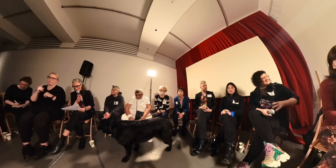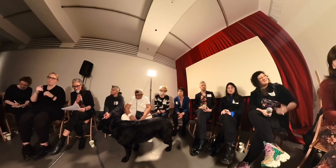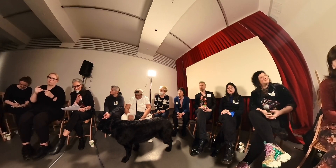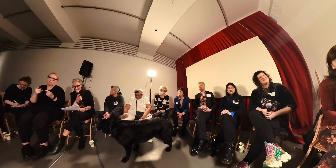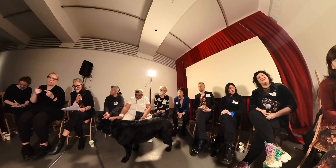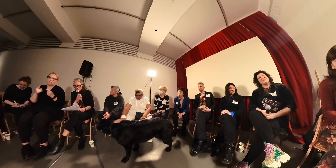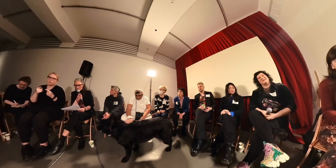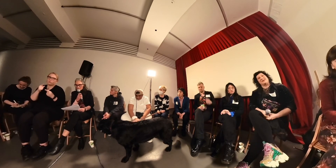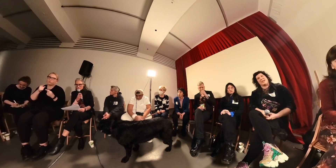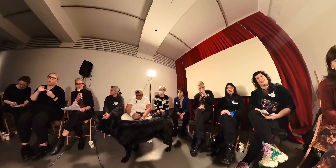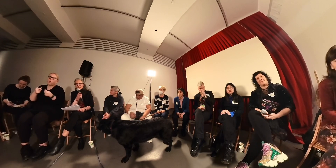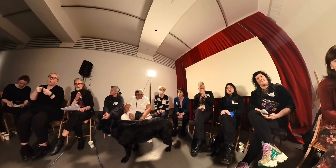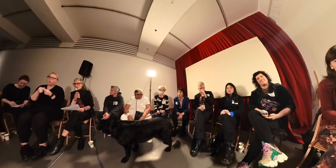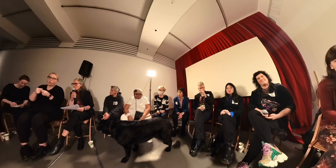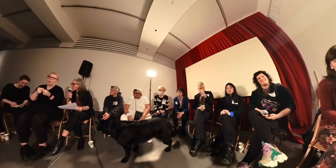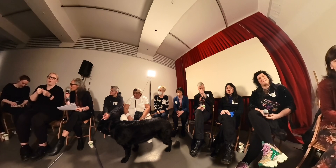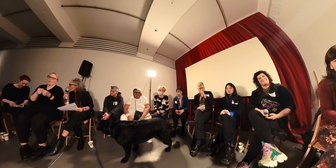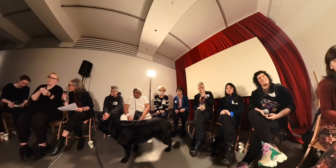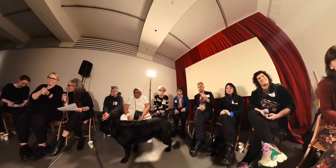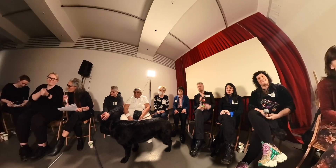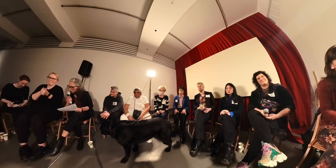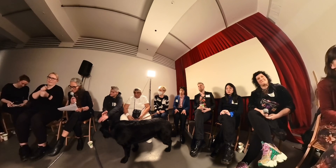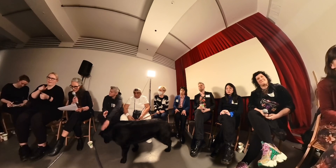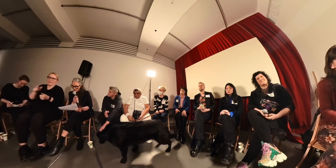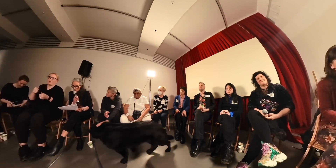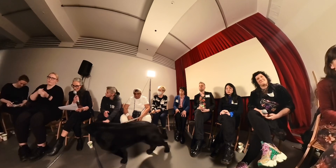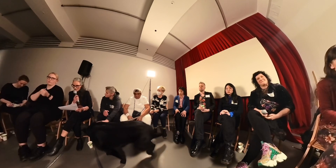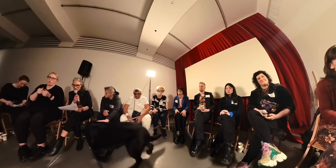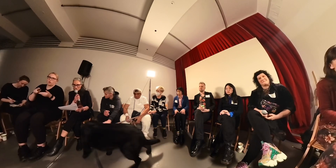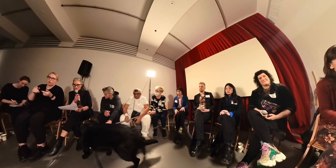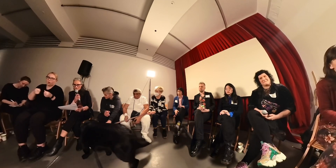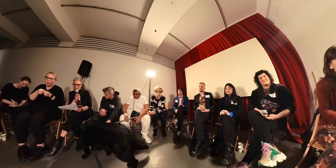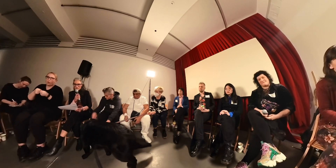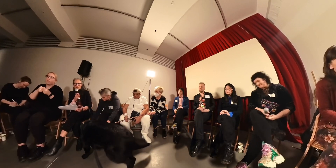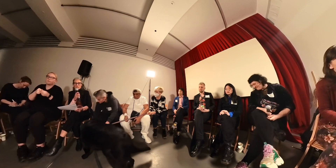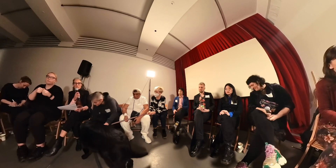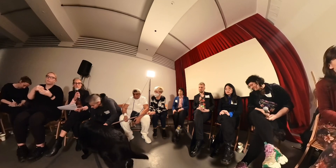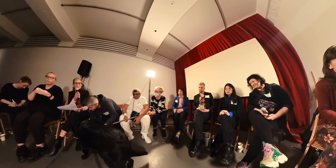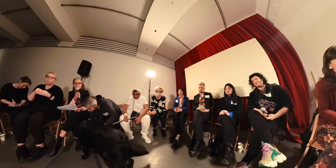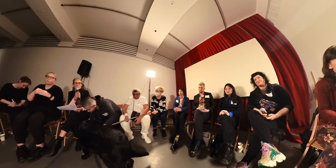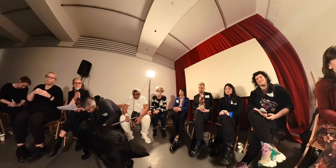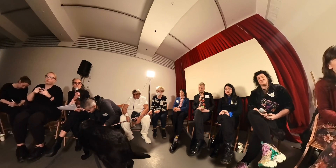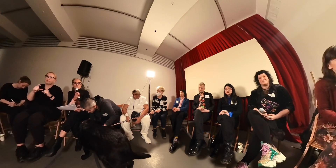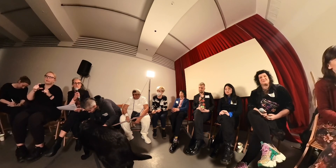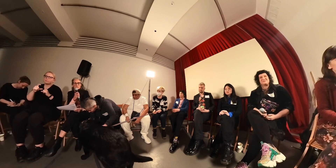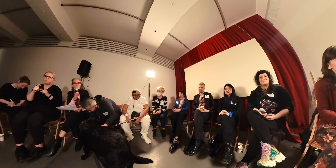Tak je to teda aktivistický kolektiv, jehož členkou je Věra Duždová, Horvátová, David Tischer a